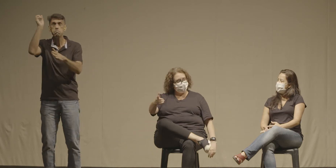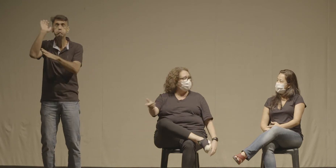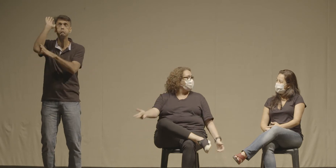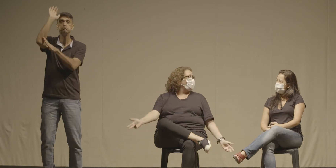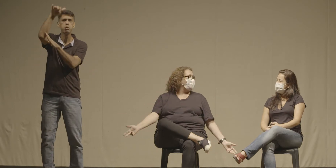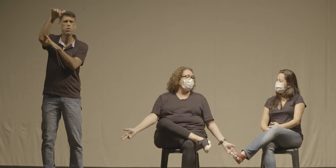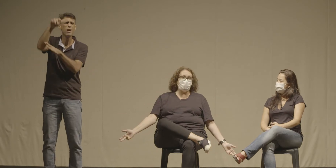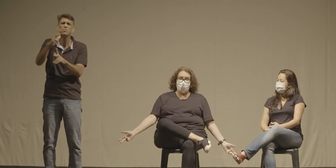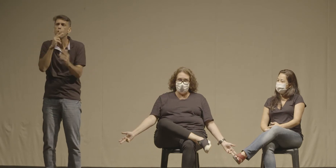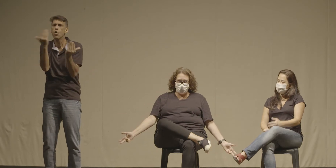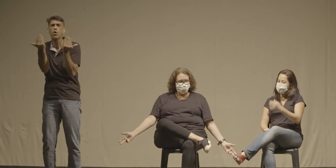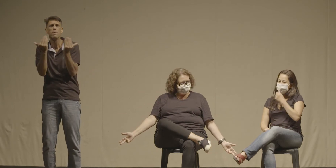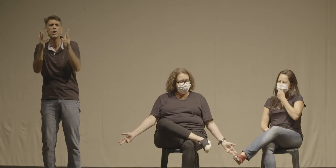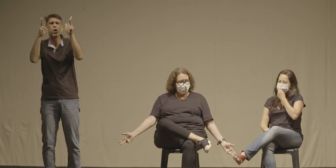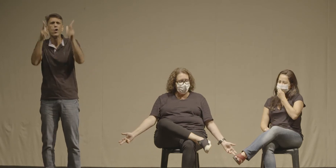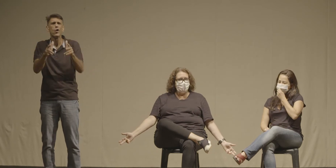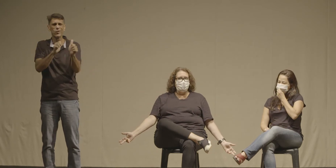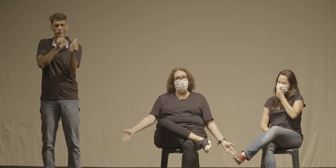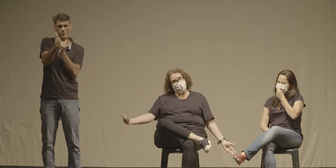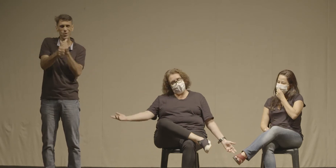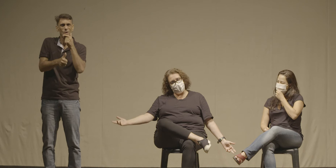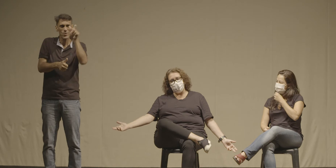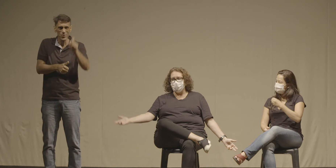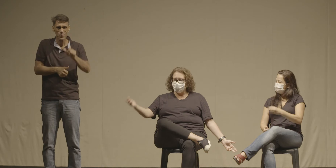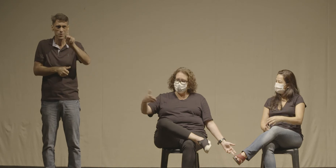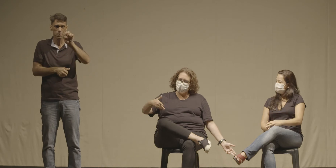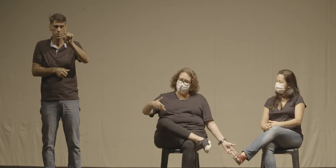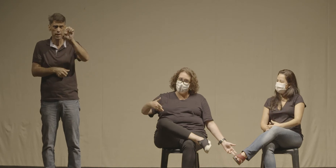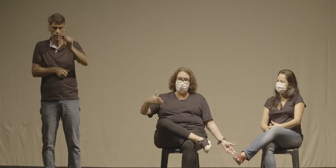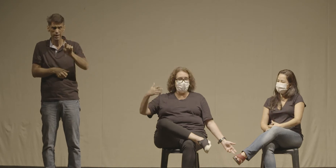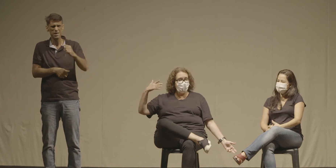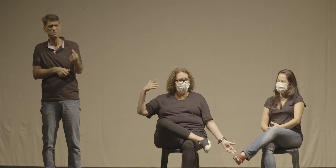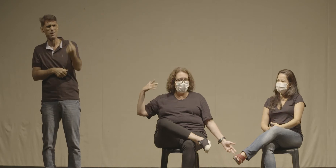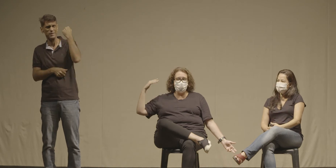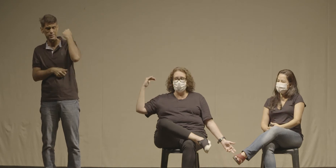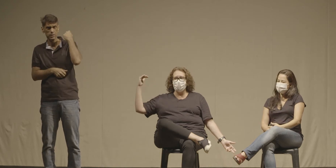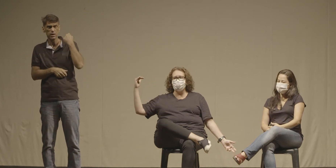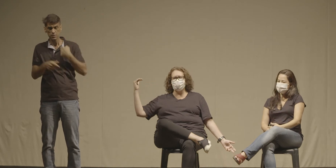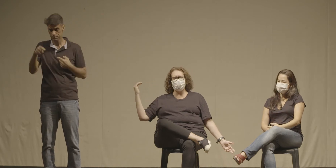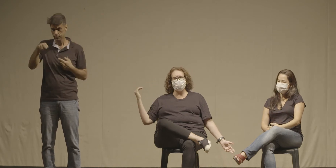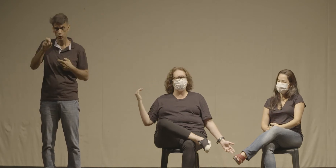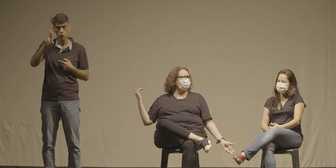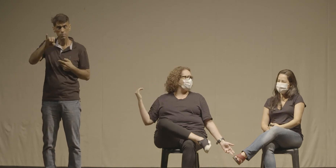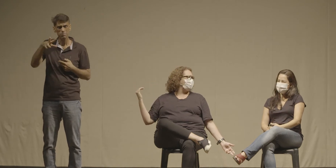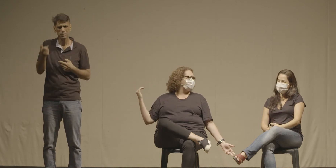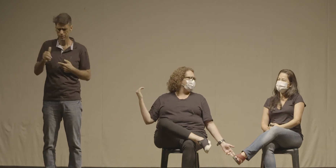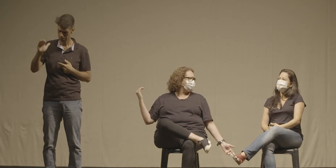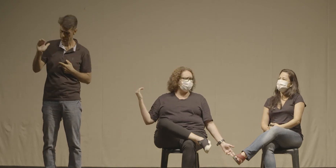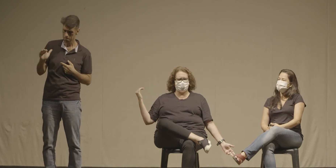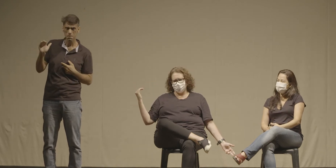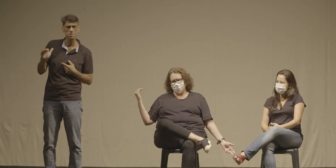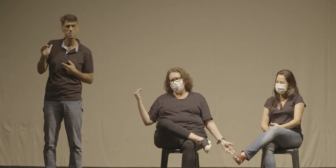Comparada ao Pelé. Comparada ao Pelé, né? Que ainda é ícone, imagina naquela época. E outra, Norminha tem